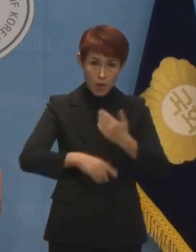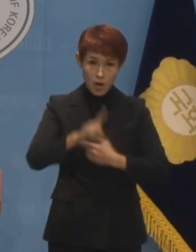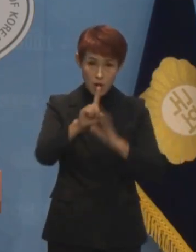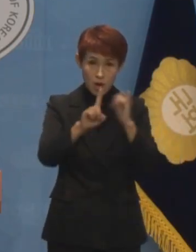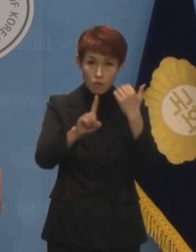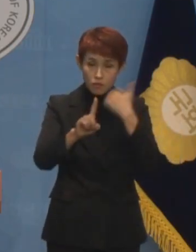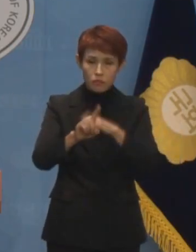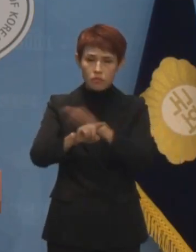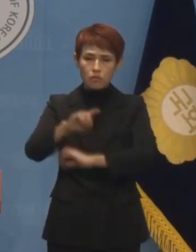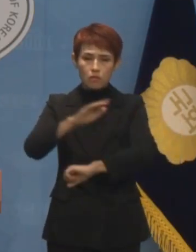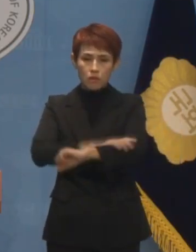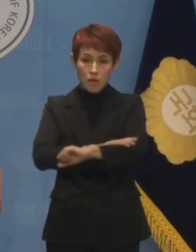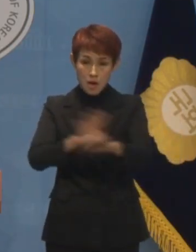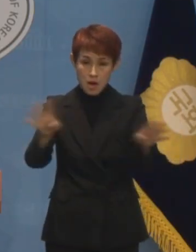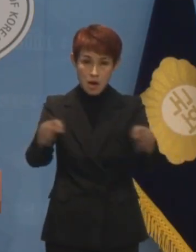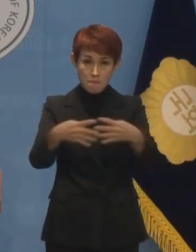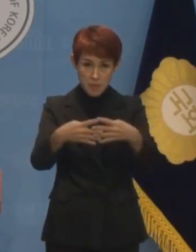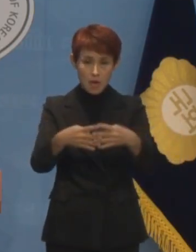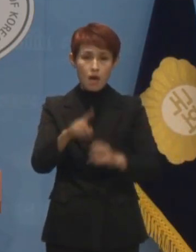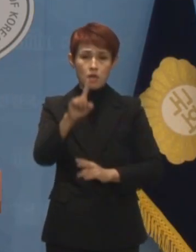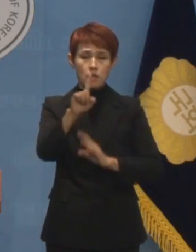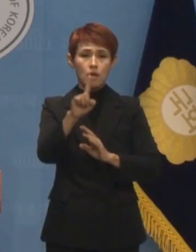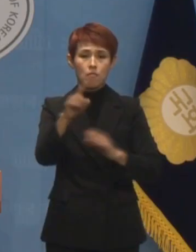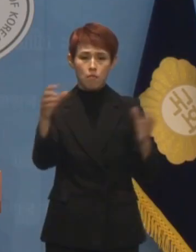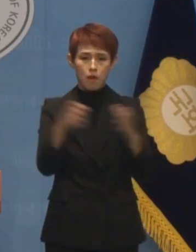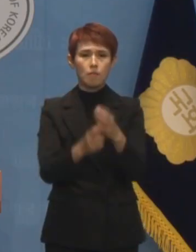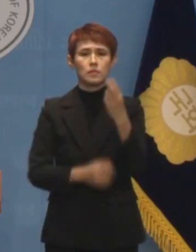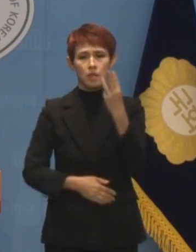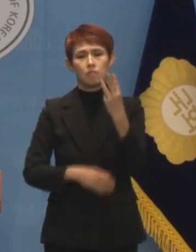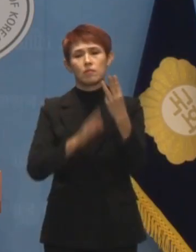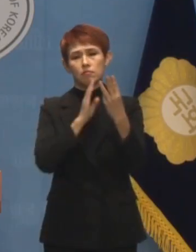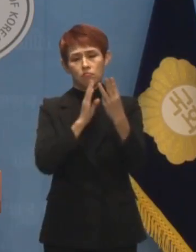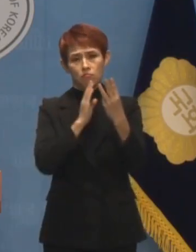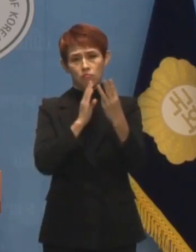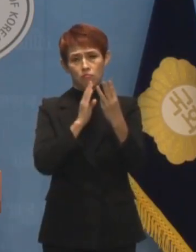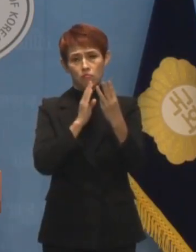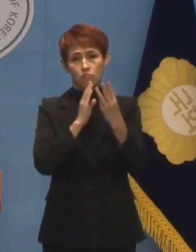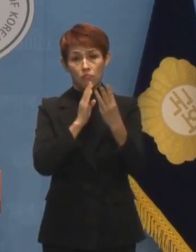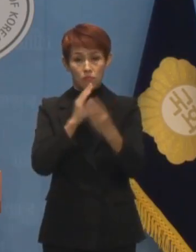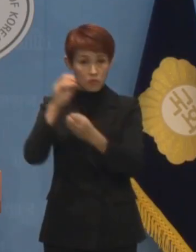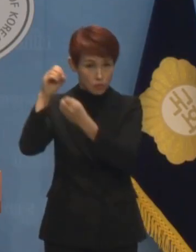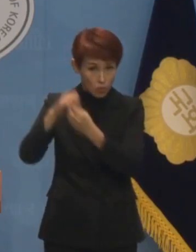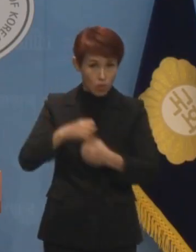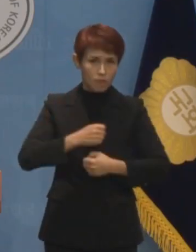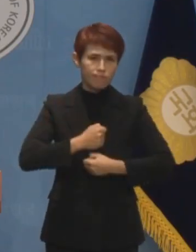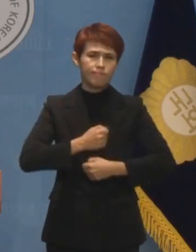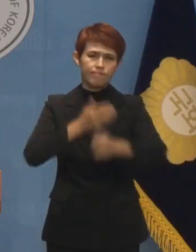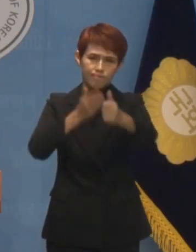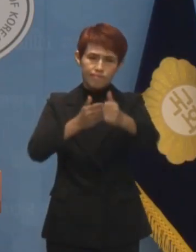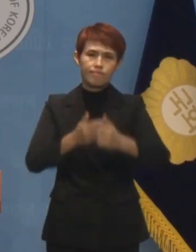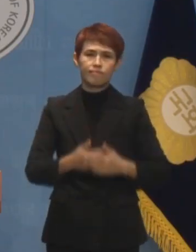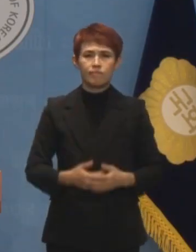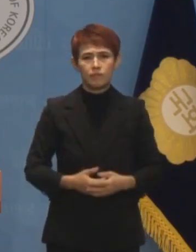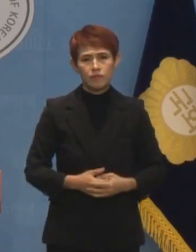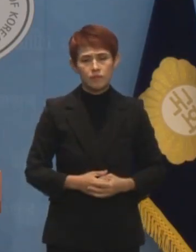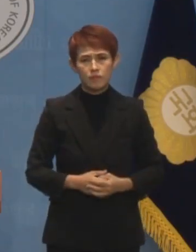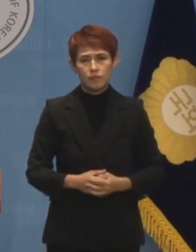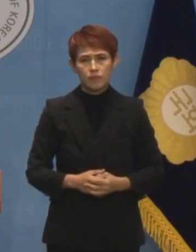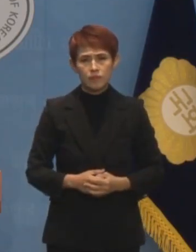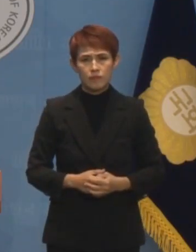헌법재판관은 양당이 합의한 사람을 선출하는 그간의 전통을 지키기 바랍니다.